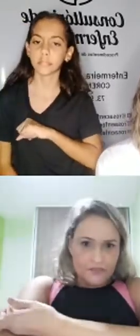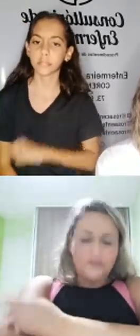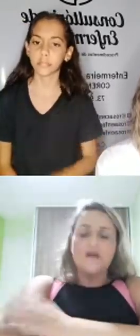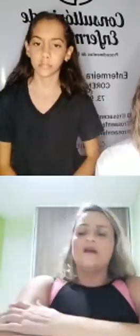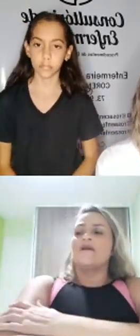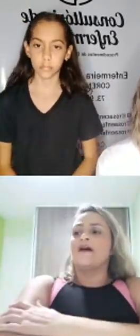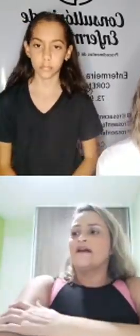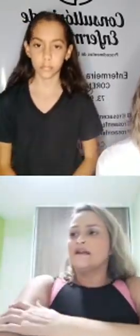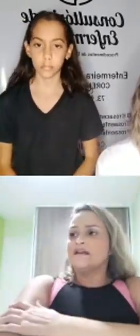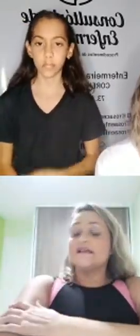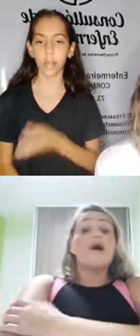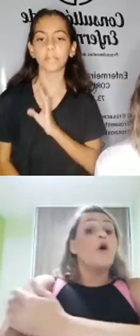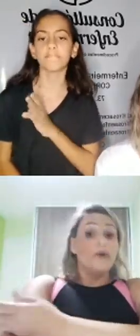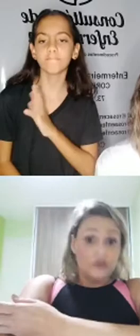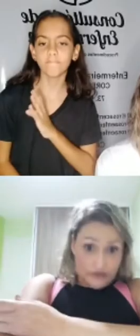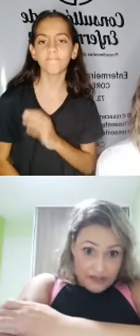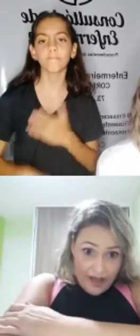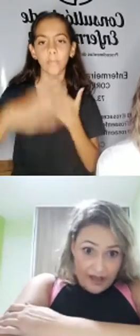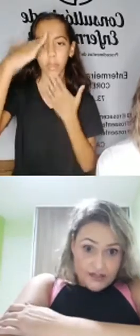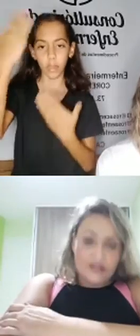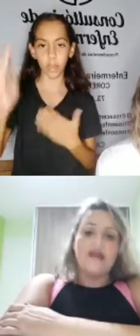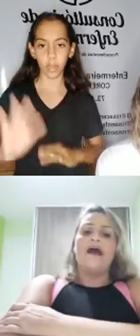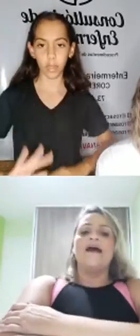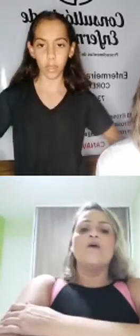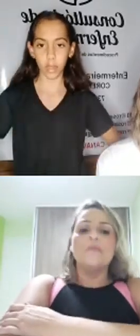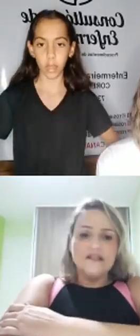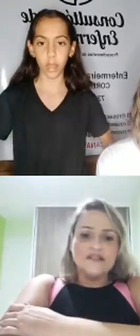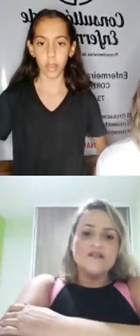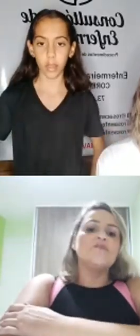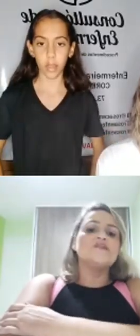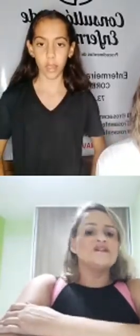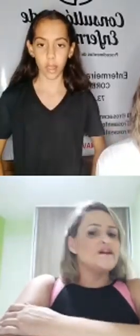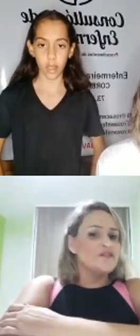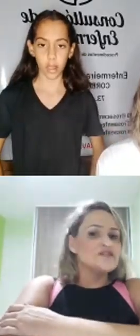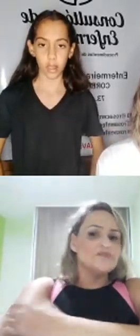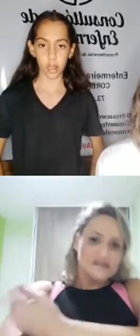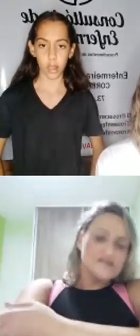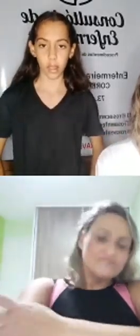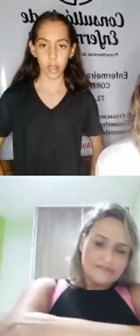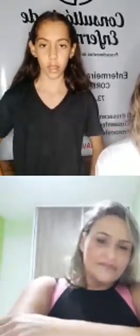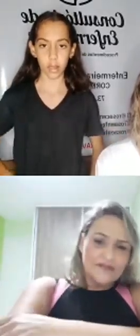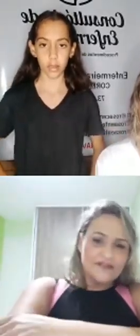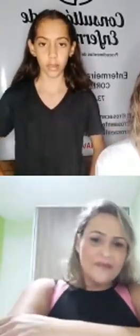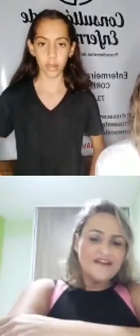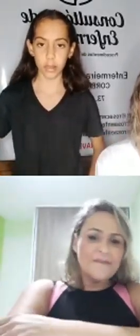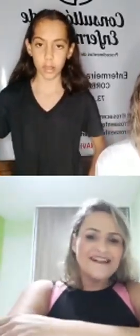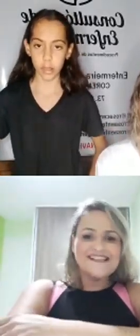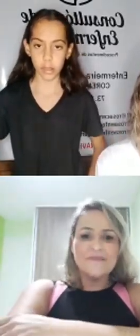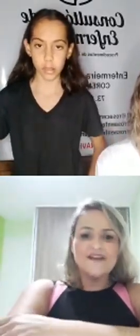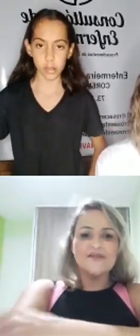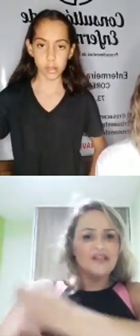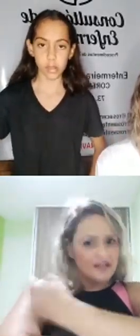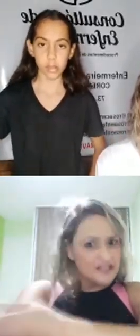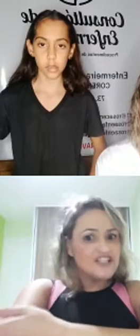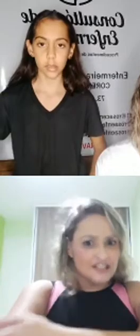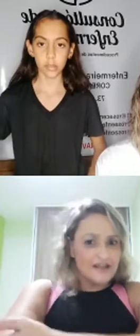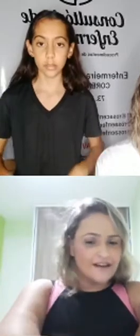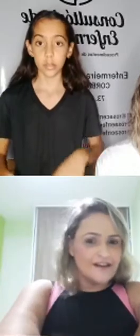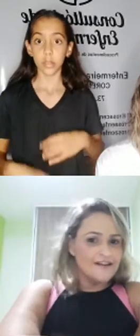convite. Eu quero agradecer a oportunidade. Realmente, eu comecei nervosa, mas eu terminei percebendo